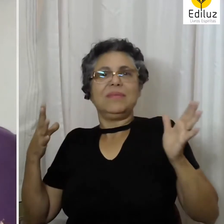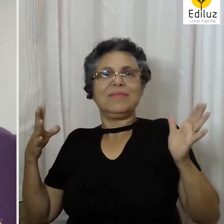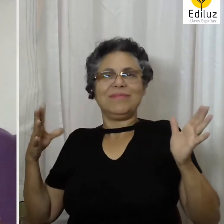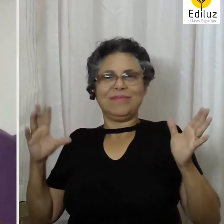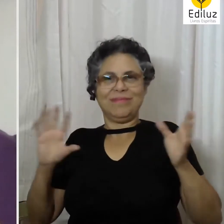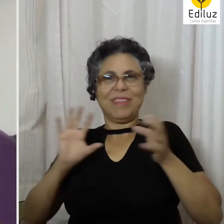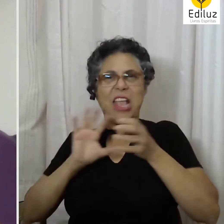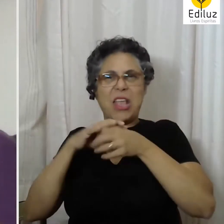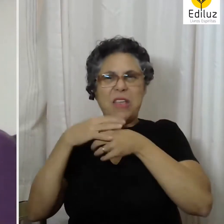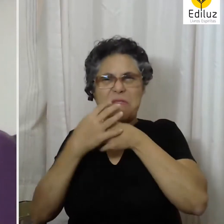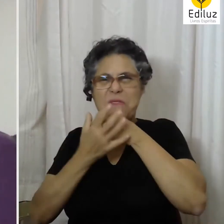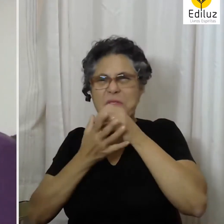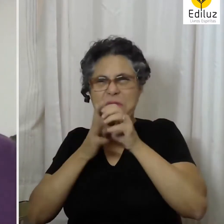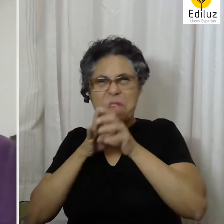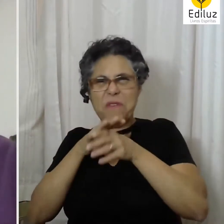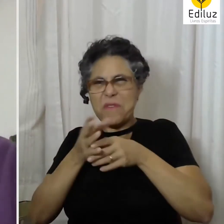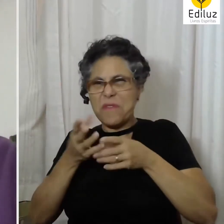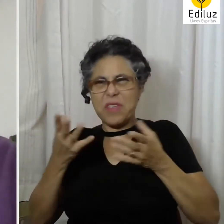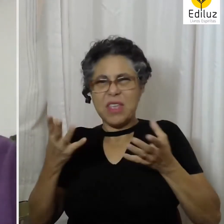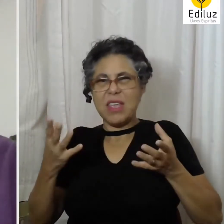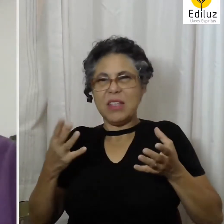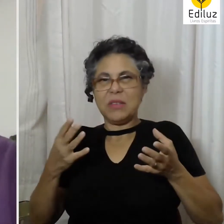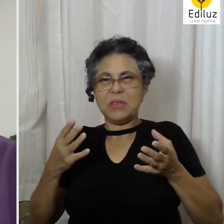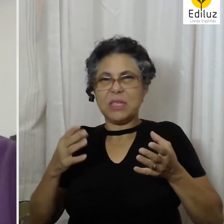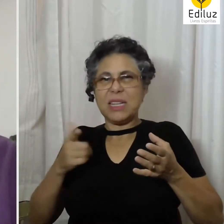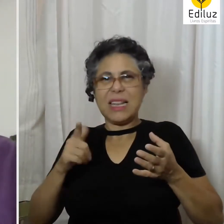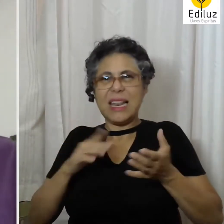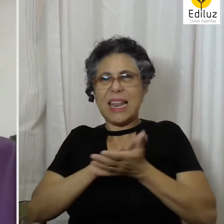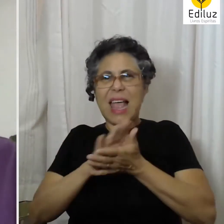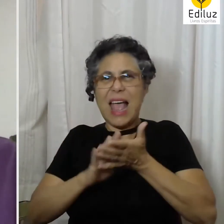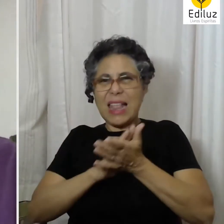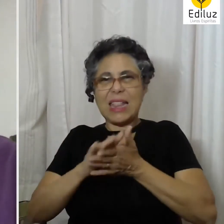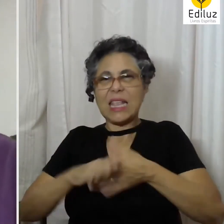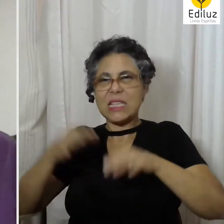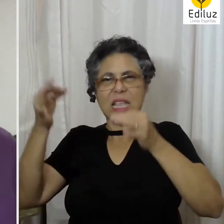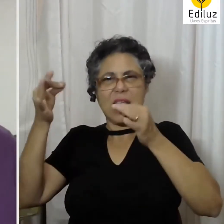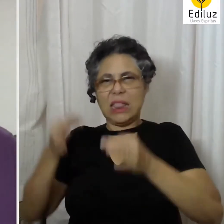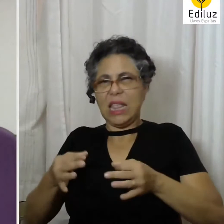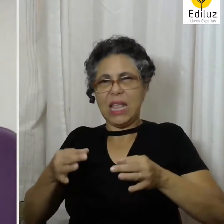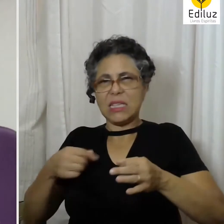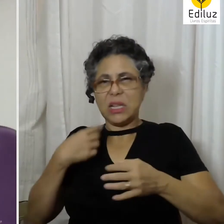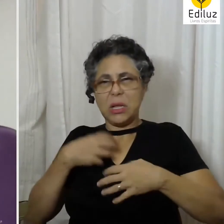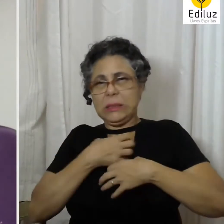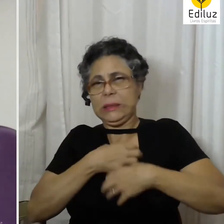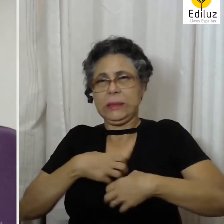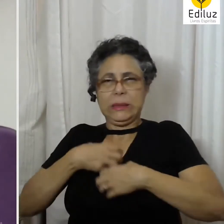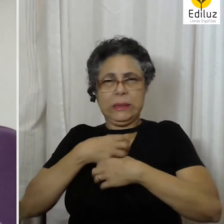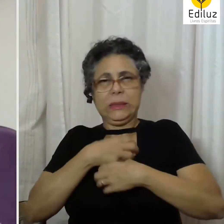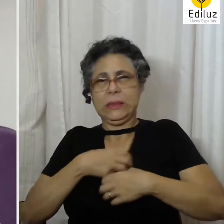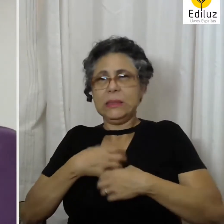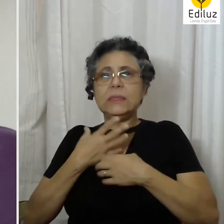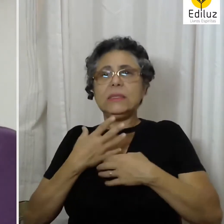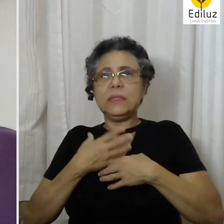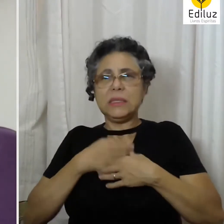envolvidos e imersos numa incerteza que nos inquieta, que tira o nosso